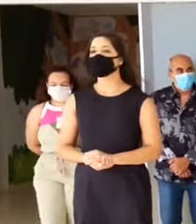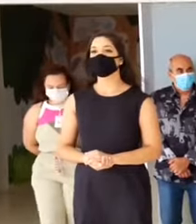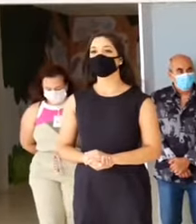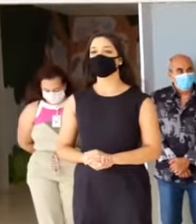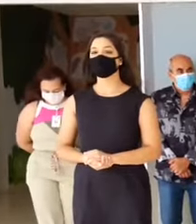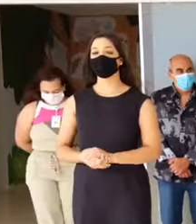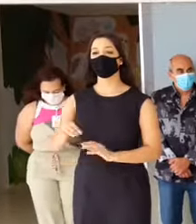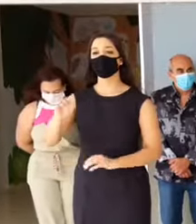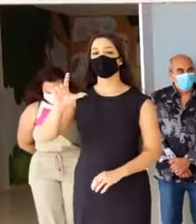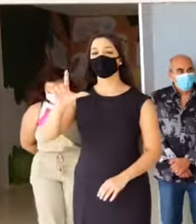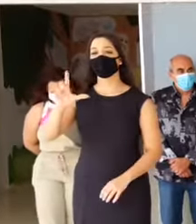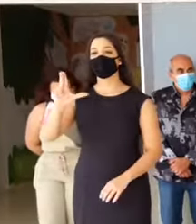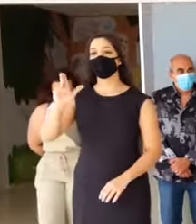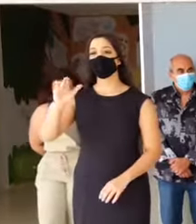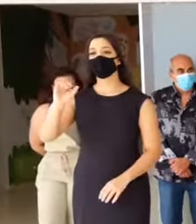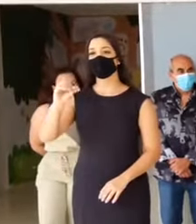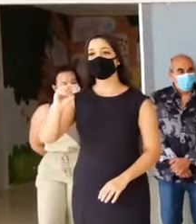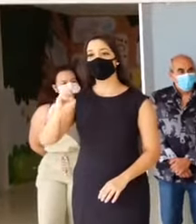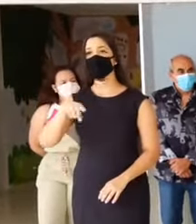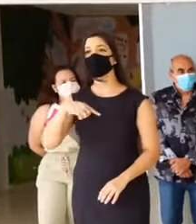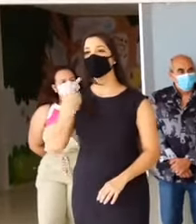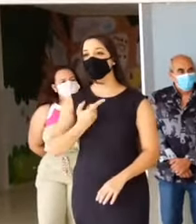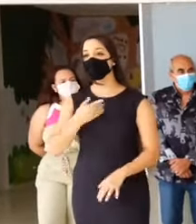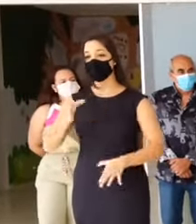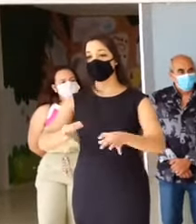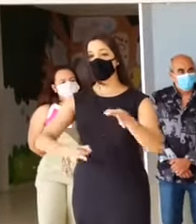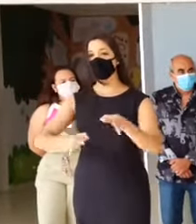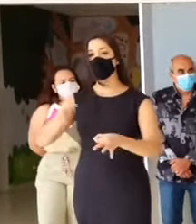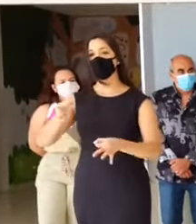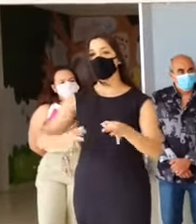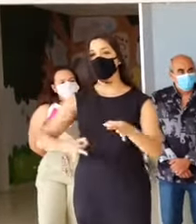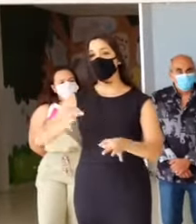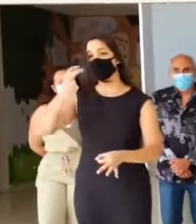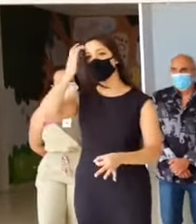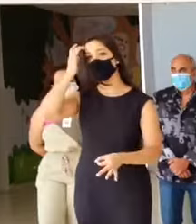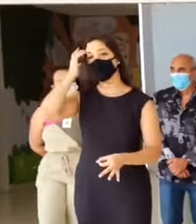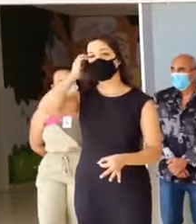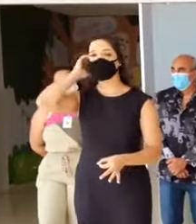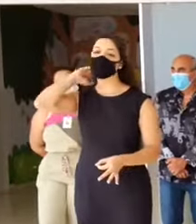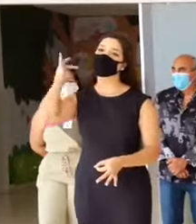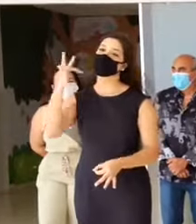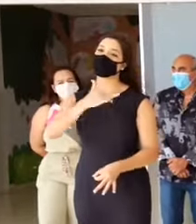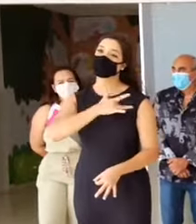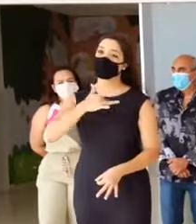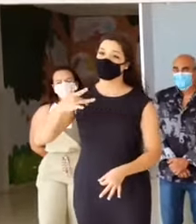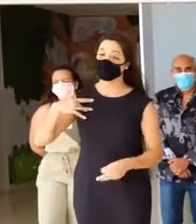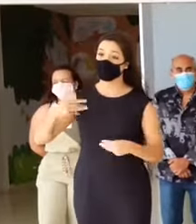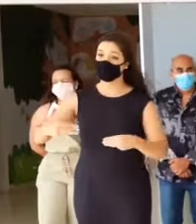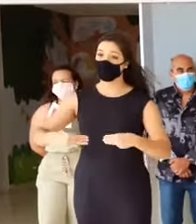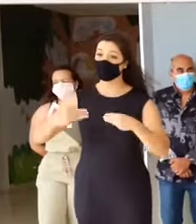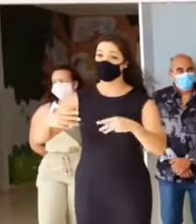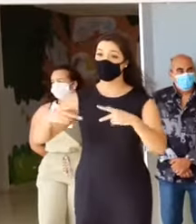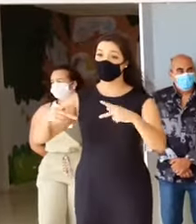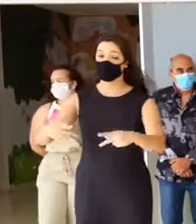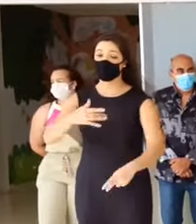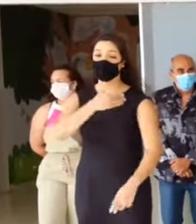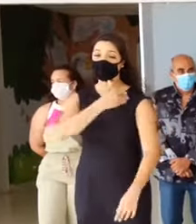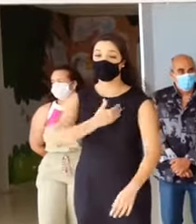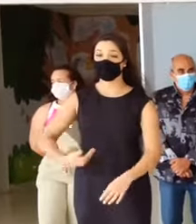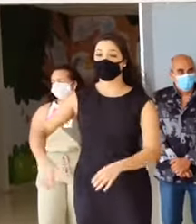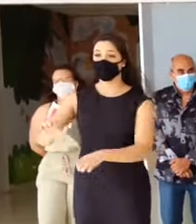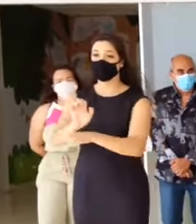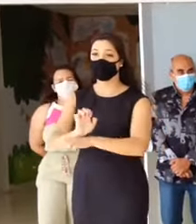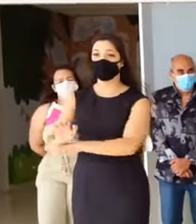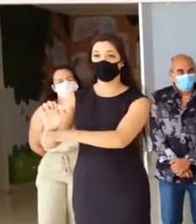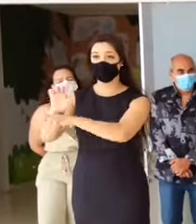Doutor Lúcio, nosso promotor de justiça da área da saúde do Ministério Público Estadual, Lúcio